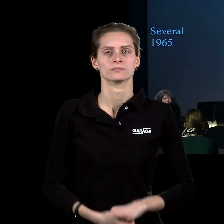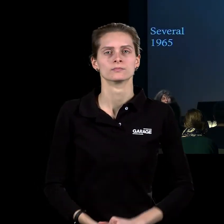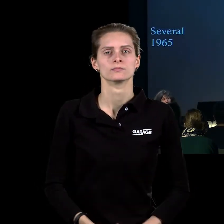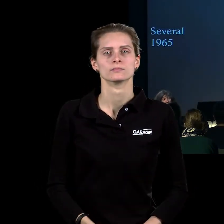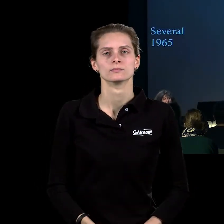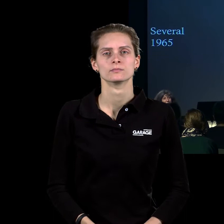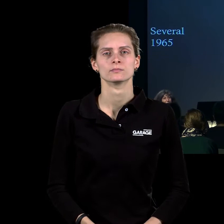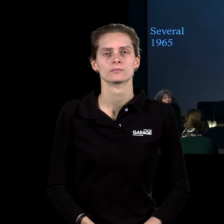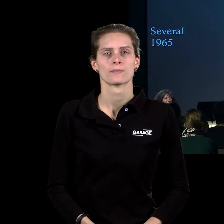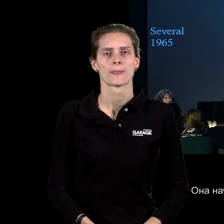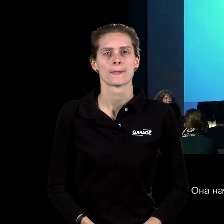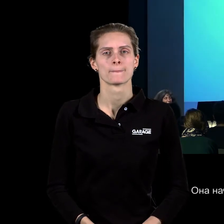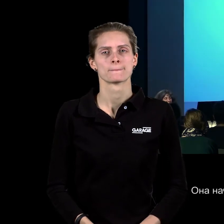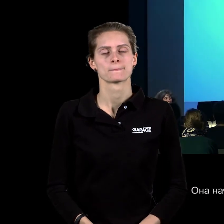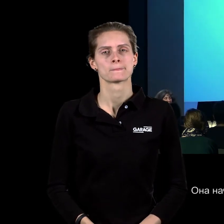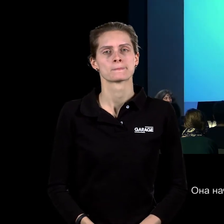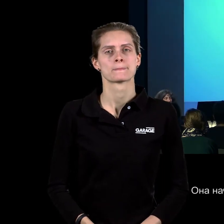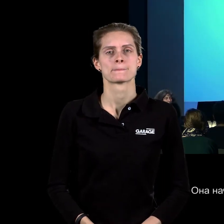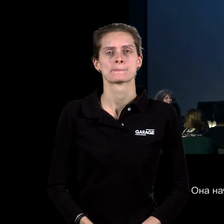которые создает Хессе.